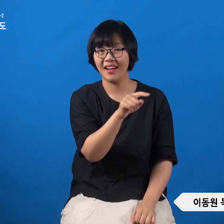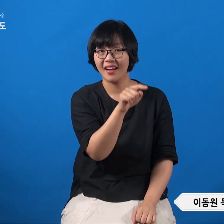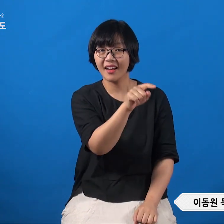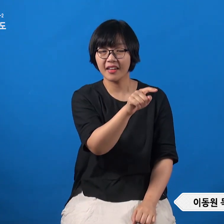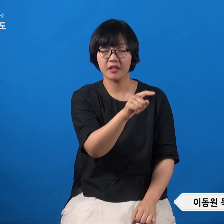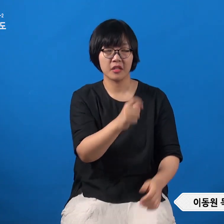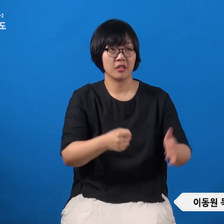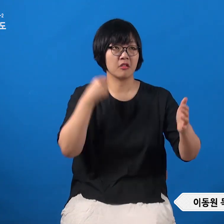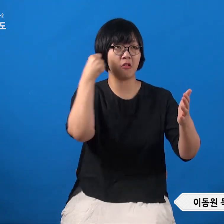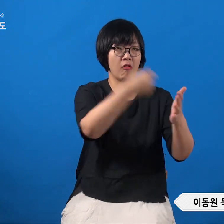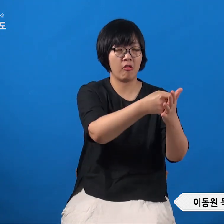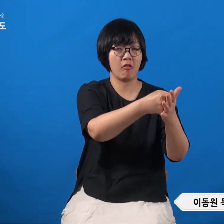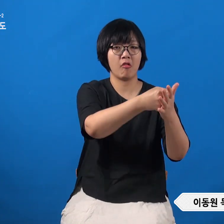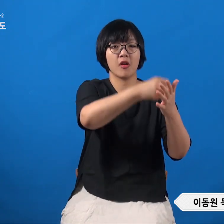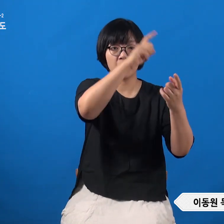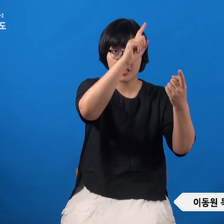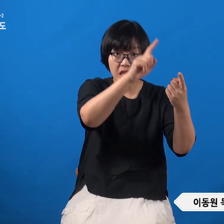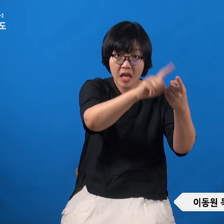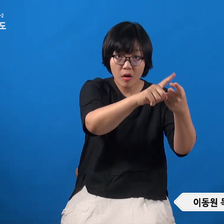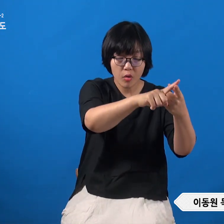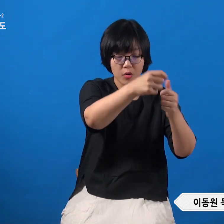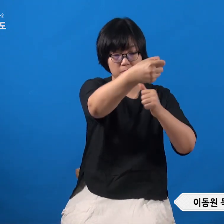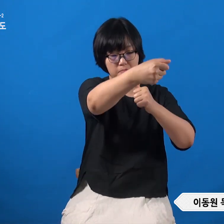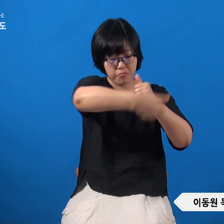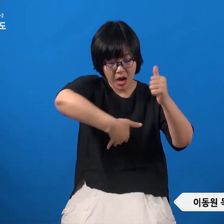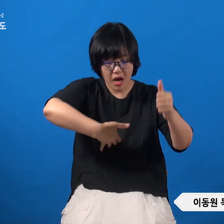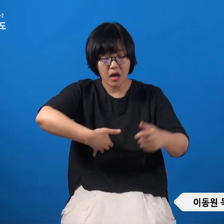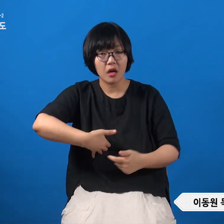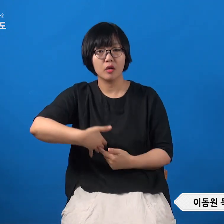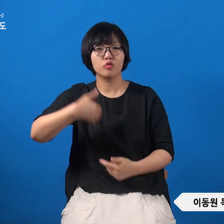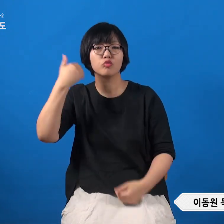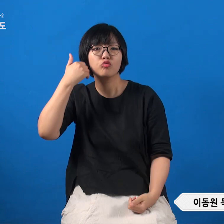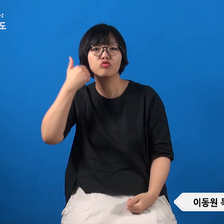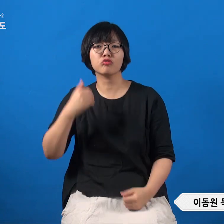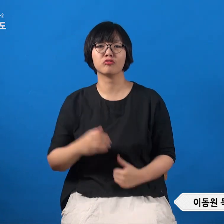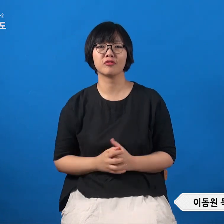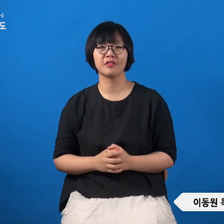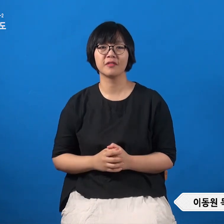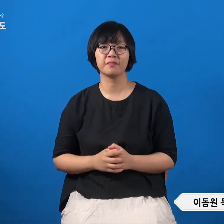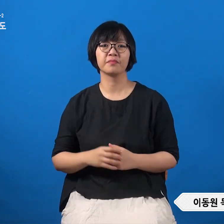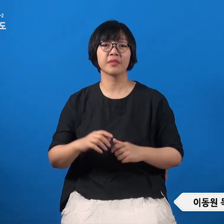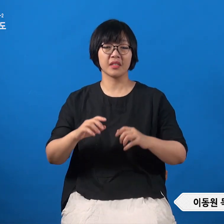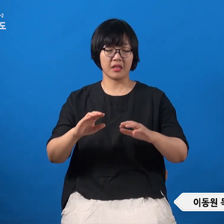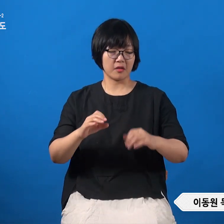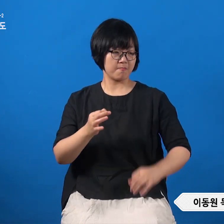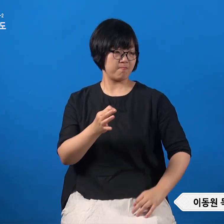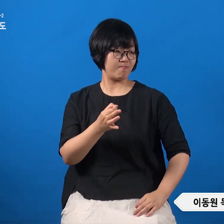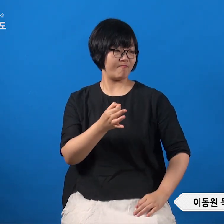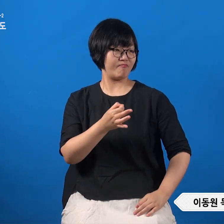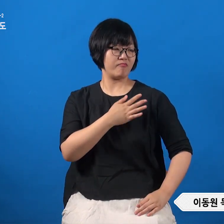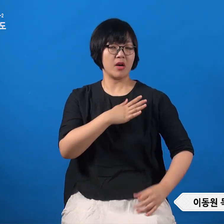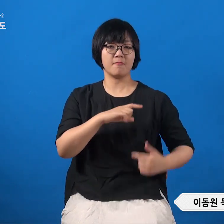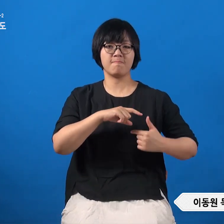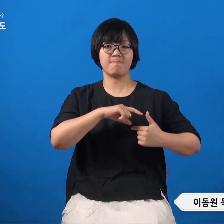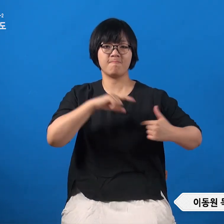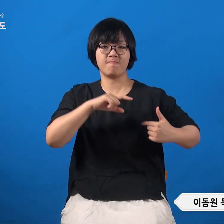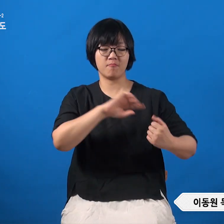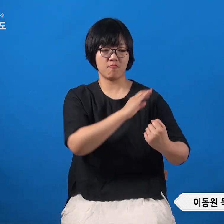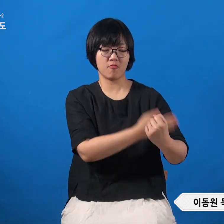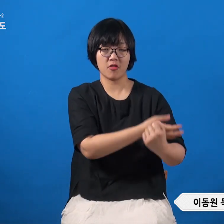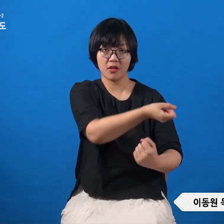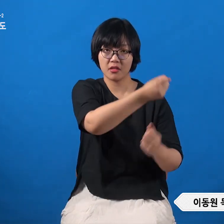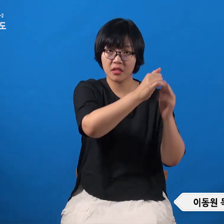결정에 가장 민감한 영향을 받게 되는 사람들은 소위 사회적 강자들이 아니라 사회적 약자들입니다.